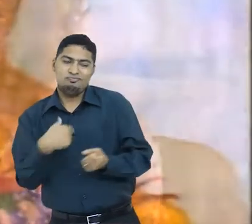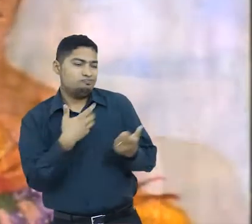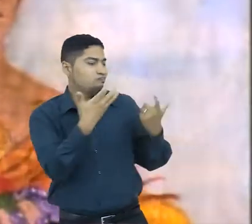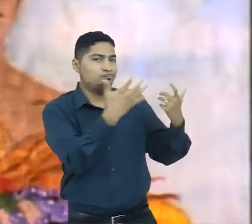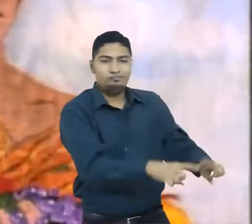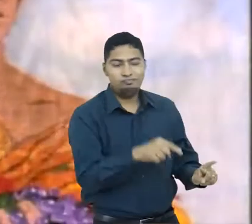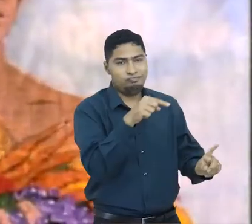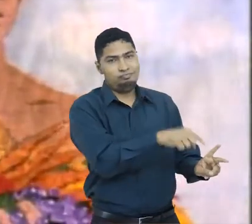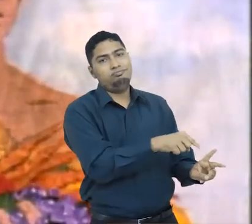Caim.